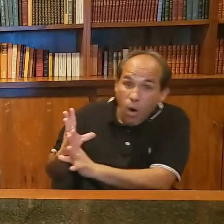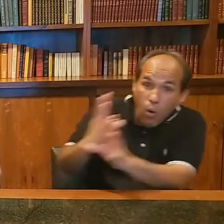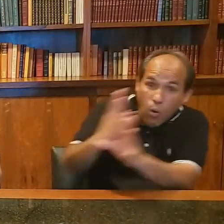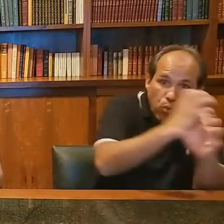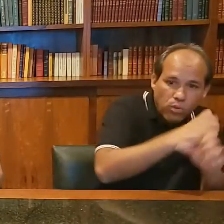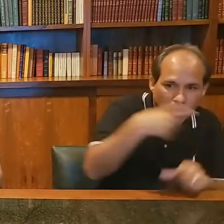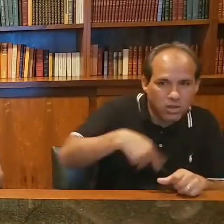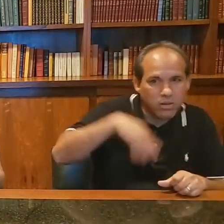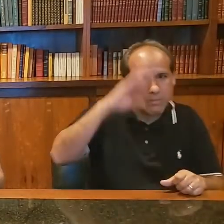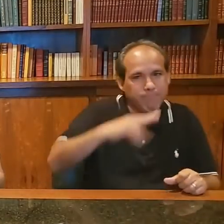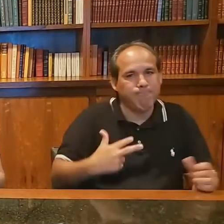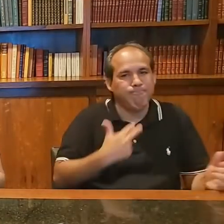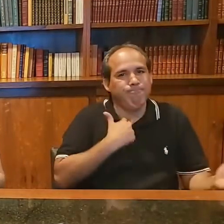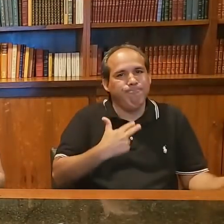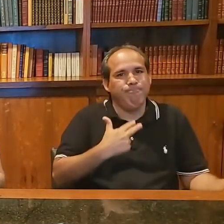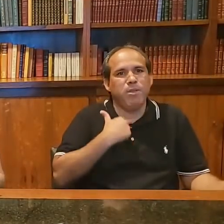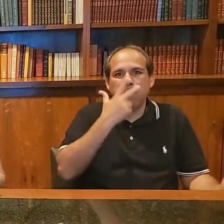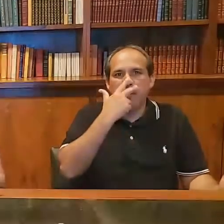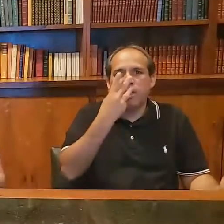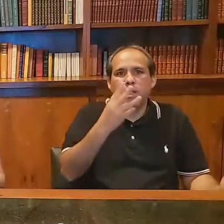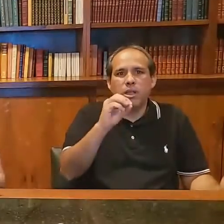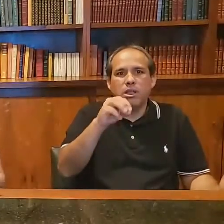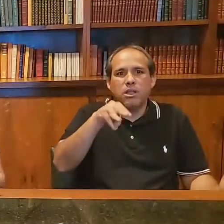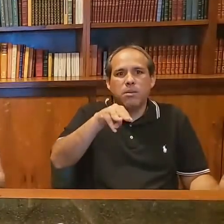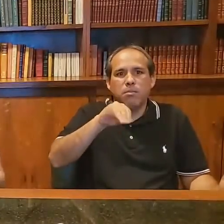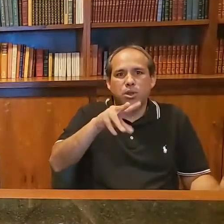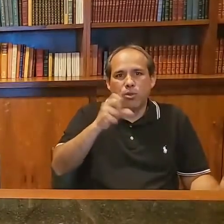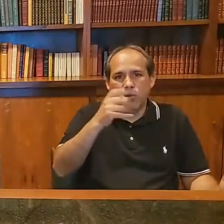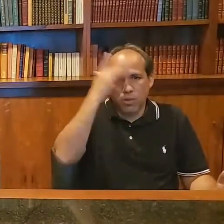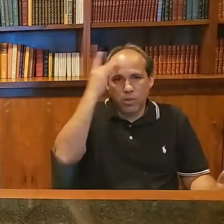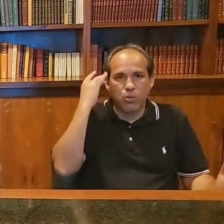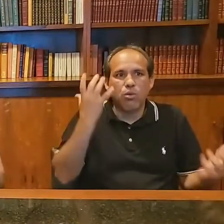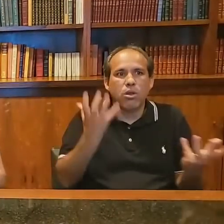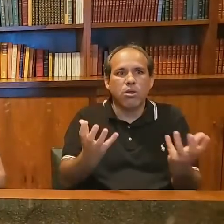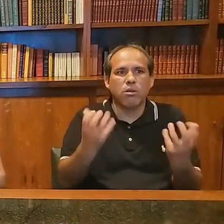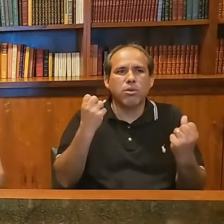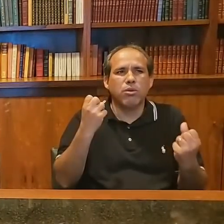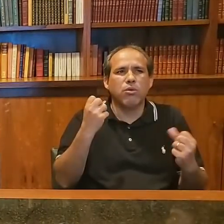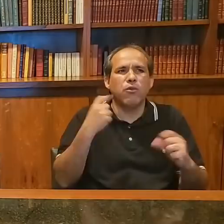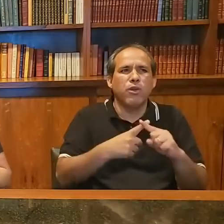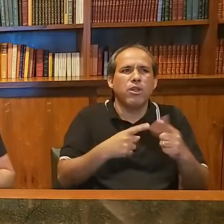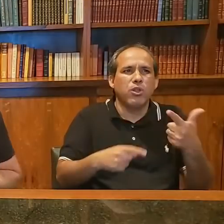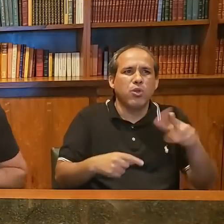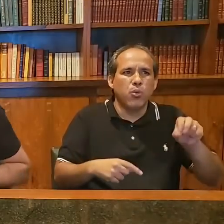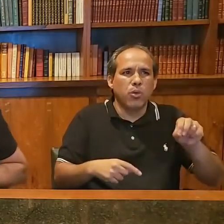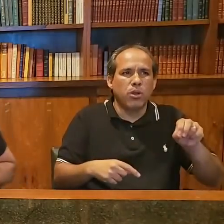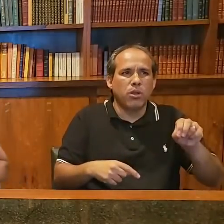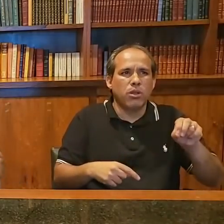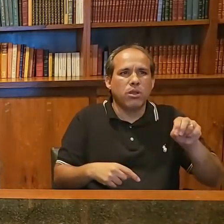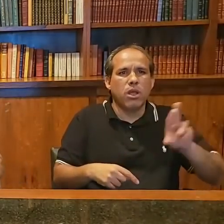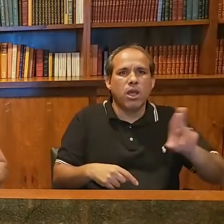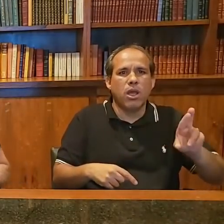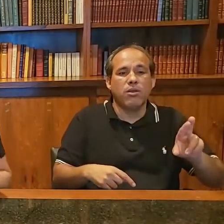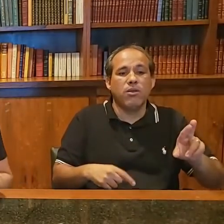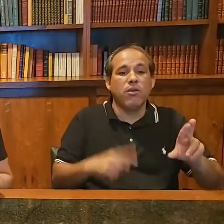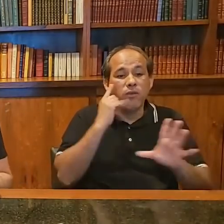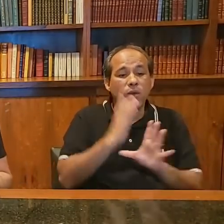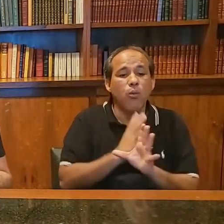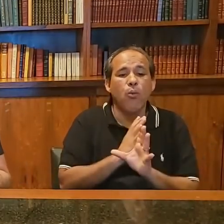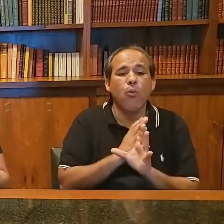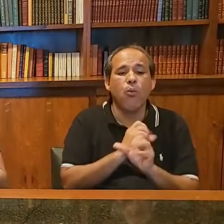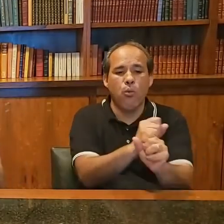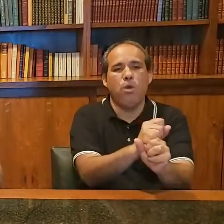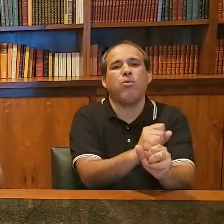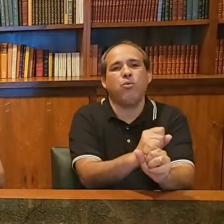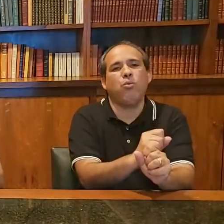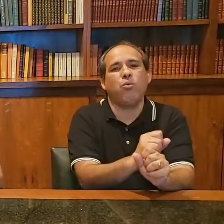hoje em dia, um pouco mais de 30 milhões de pessoas estão recebendo. É, ver R$250, só fazer a média, né, R$250, você